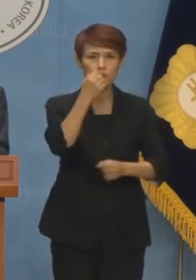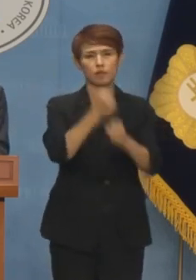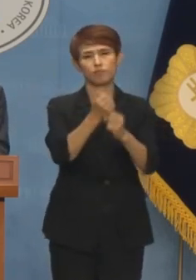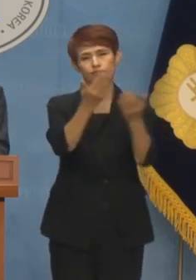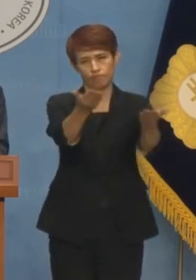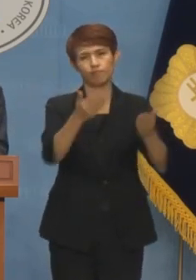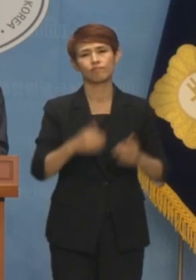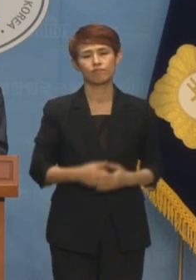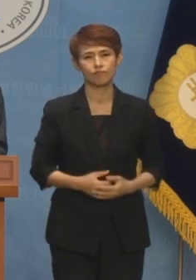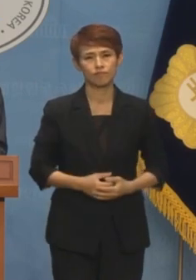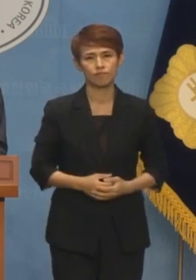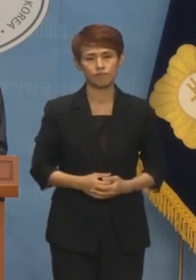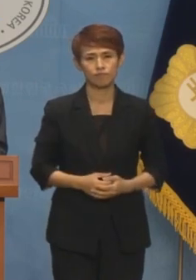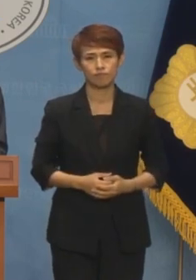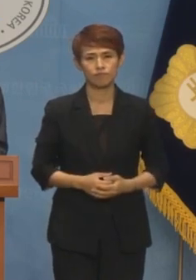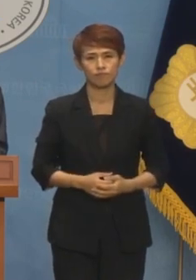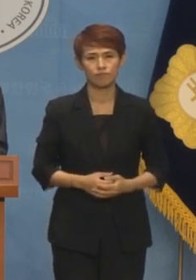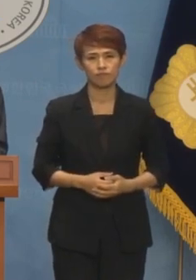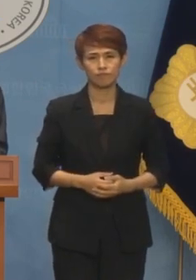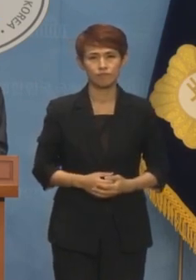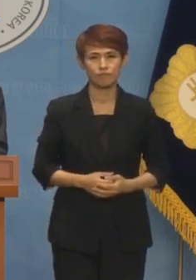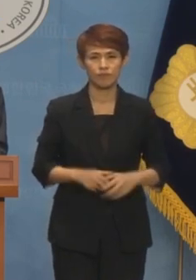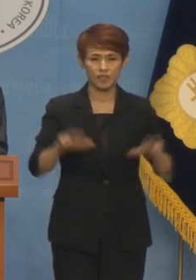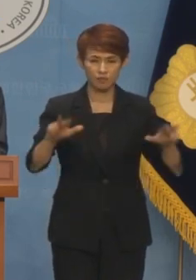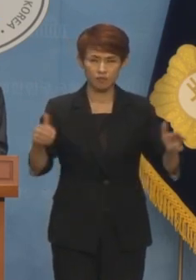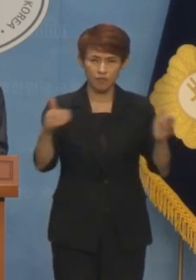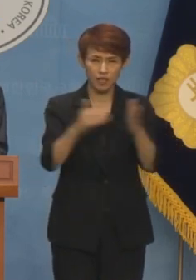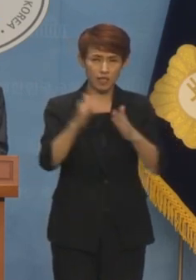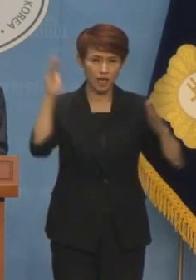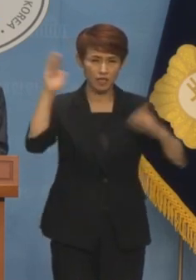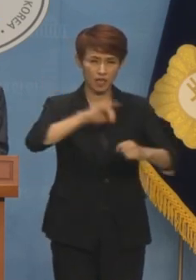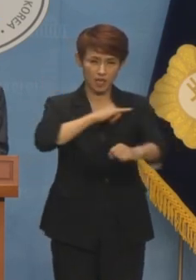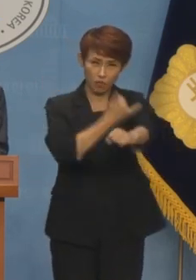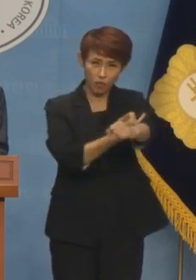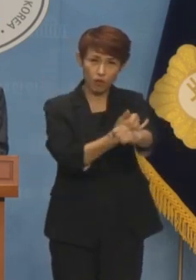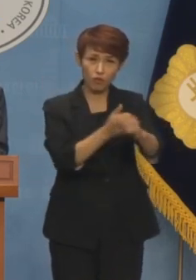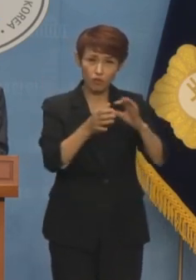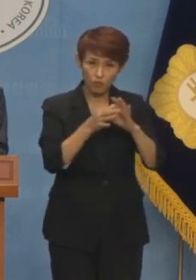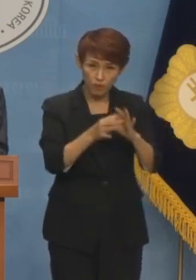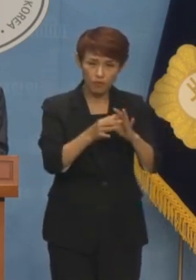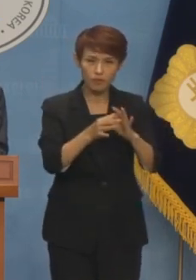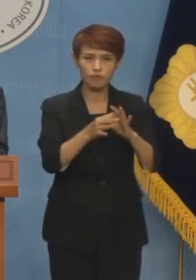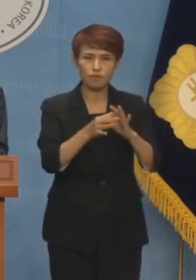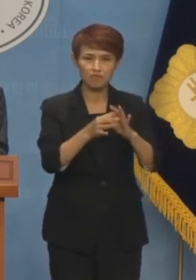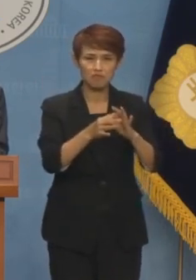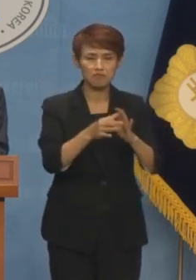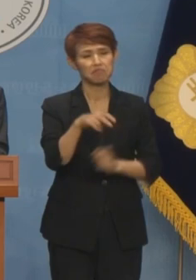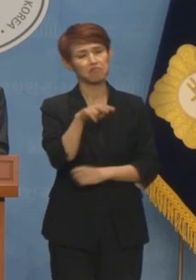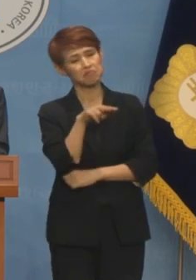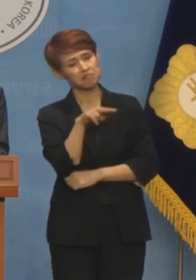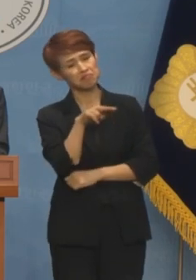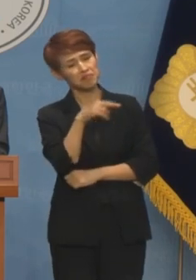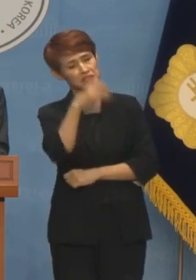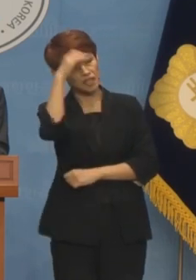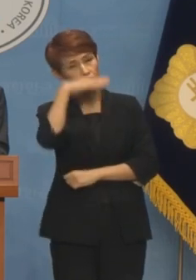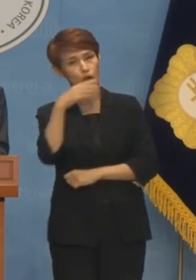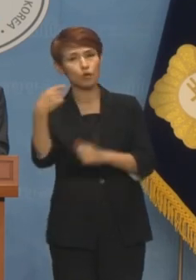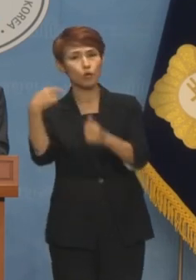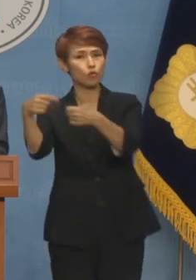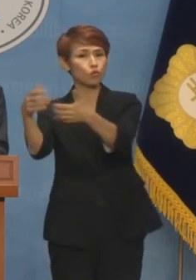하였습니다. 더불어 그간 학생인권 문제에 관하여 한 발짝 떨어져 관망하기만 하던